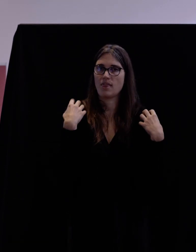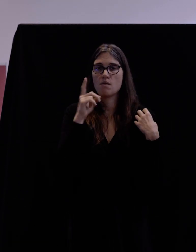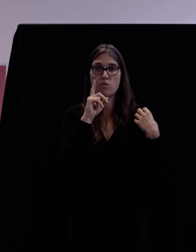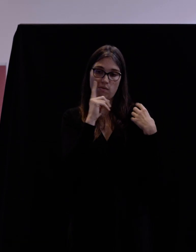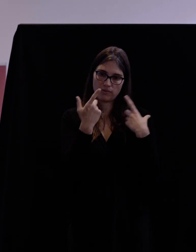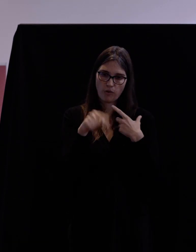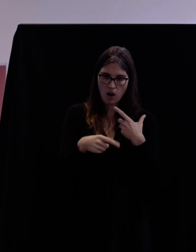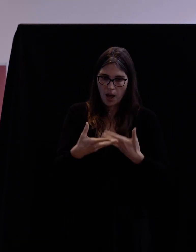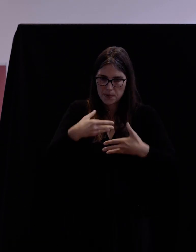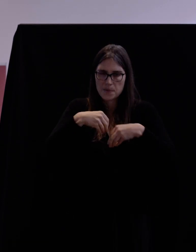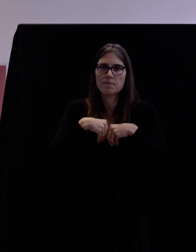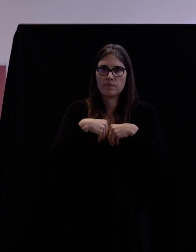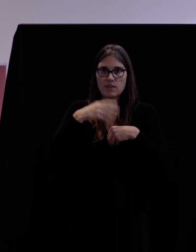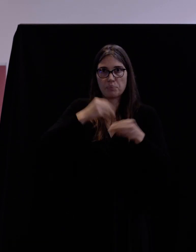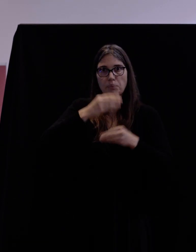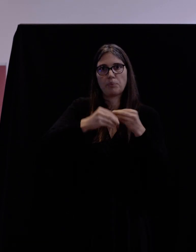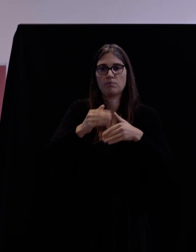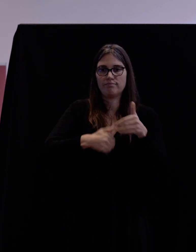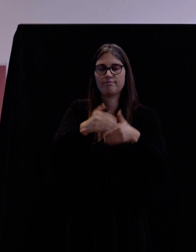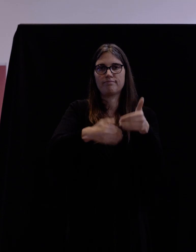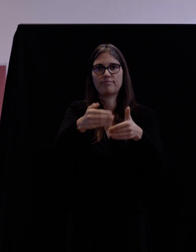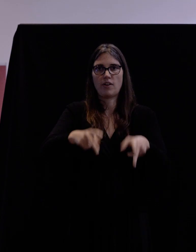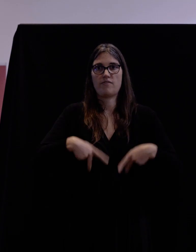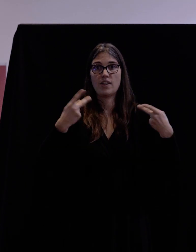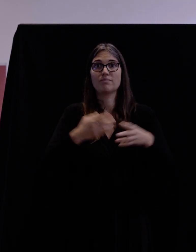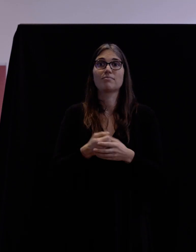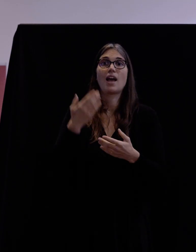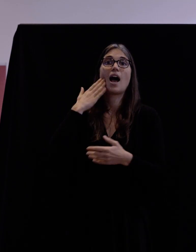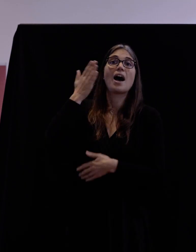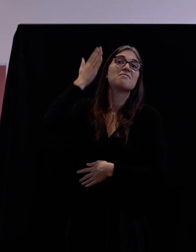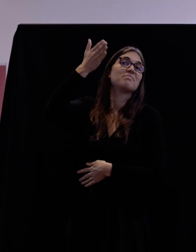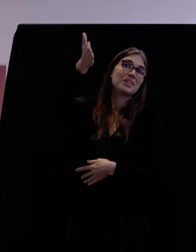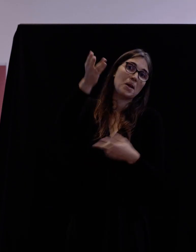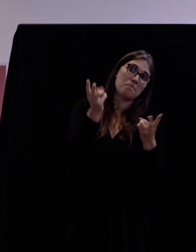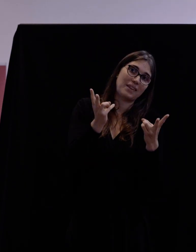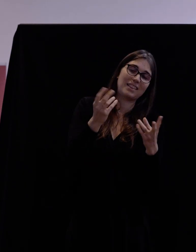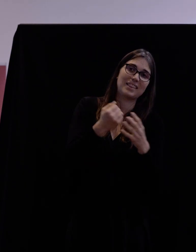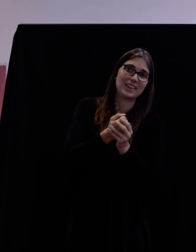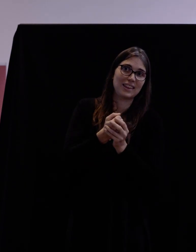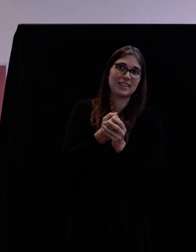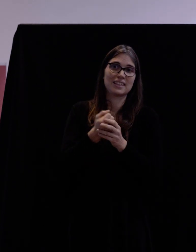nouvelles choses que l'enfant apprend. Et puis l'avenir, la thérapie génique...